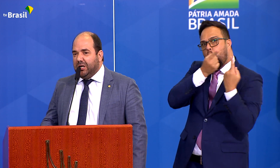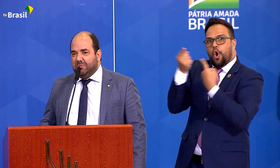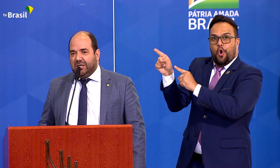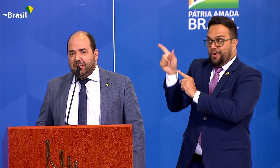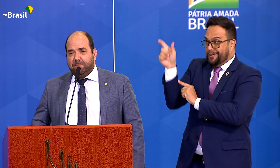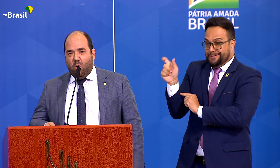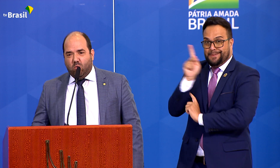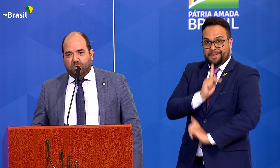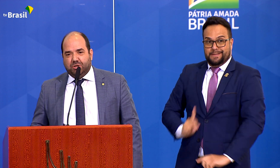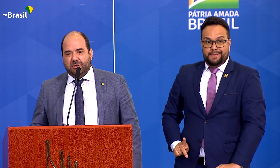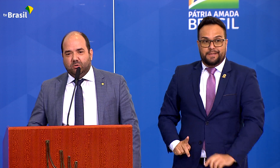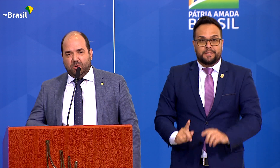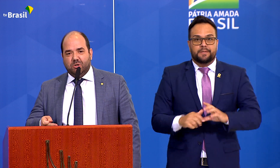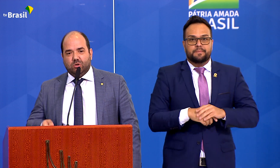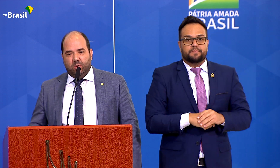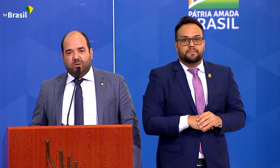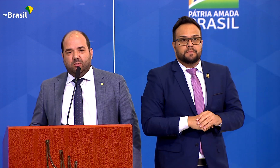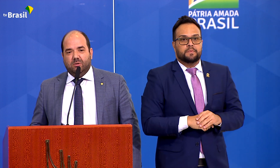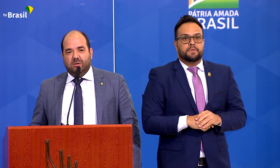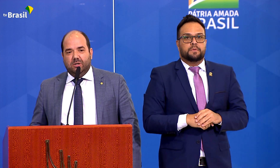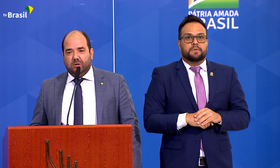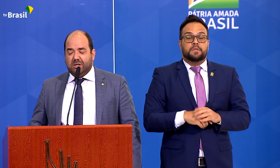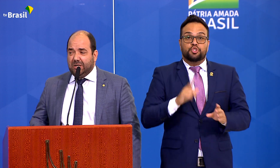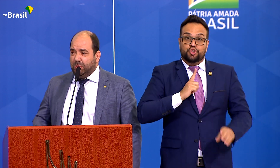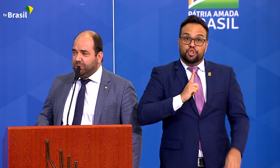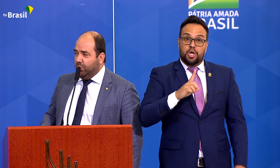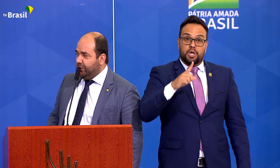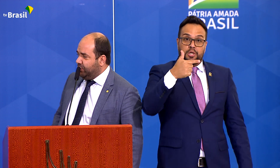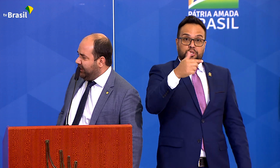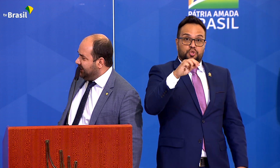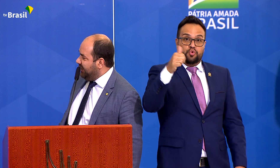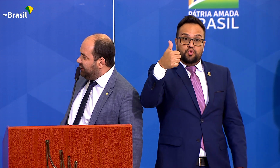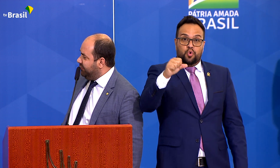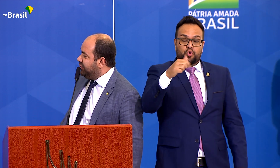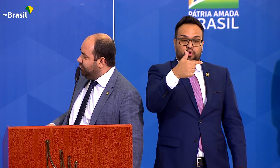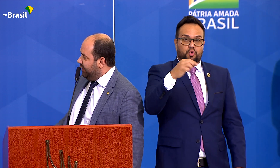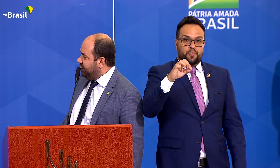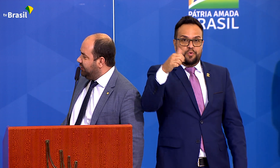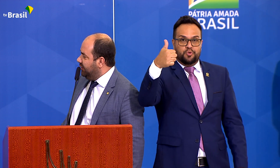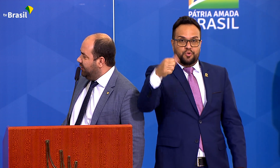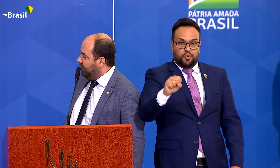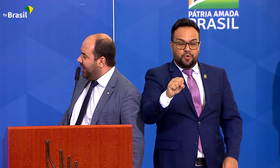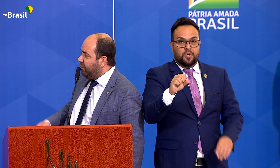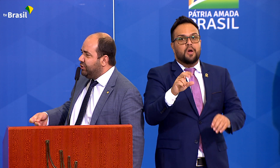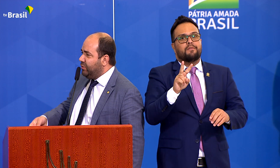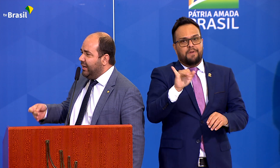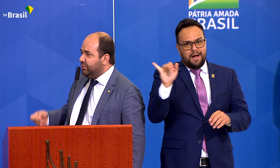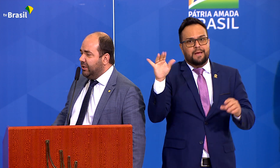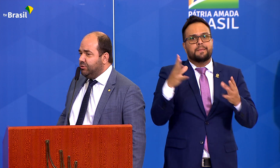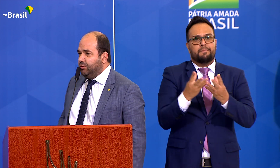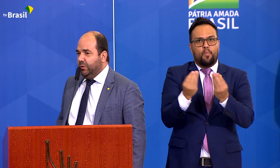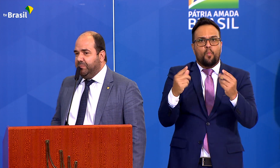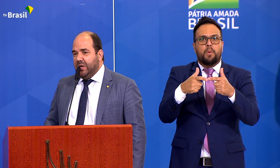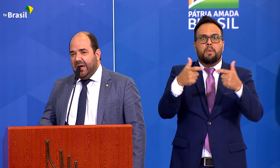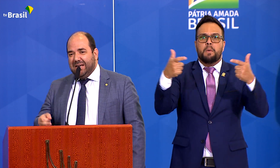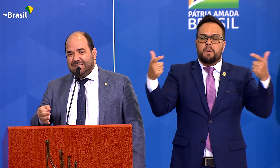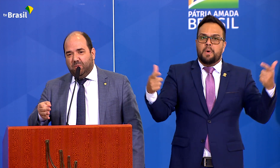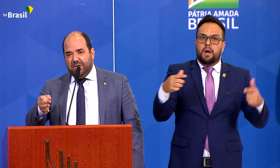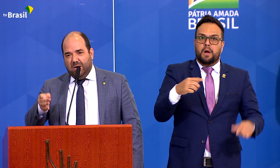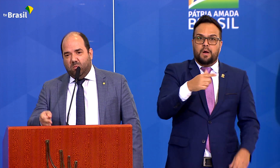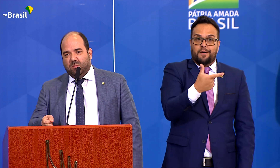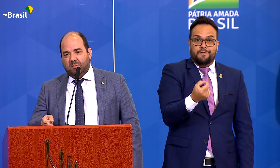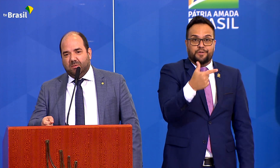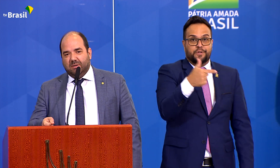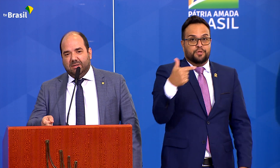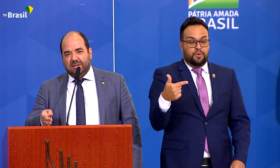nós chegamos aqui poucos em 2018 e nós seremos muito presidente em 22 para continuar ajudando o senhor